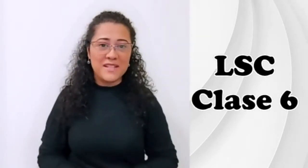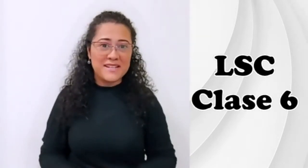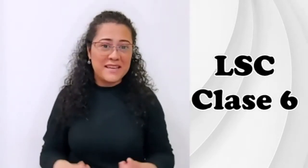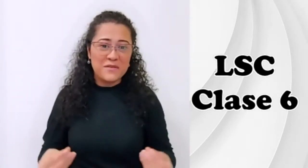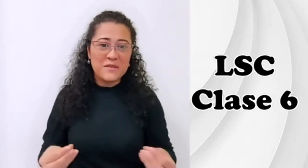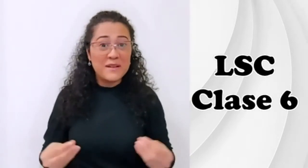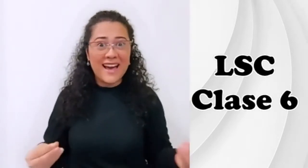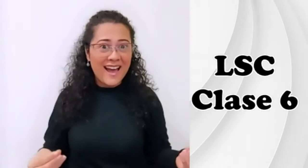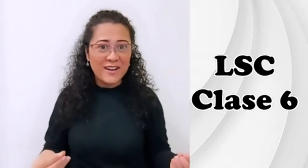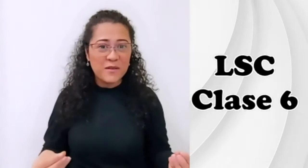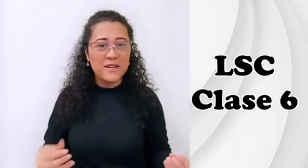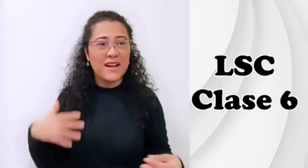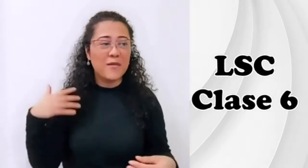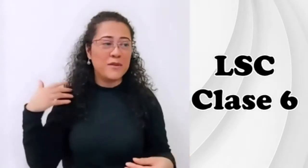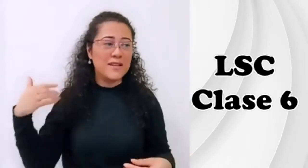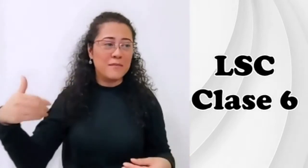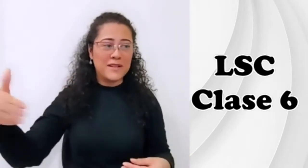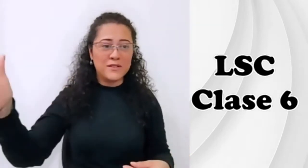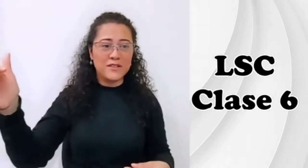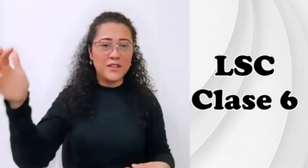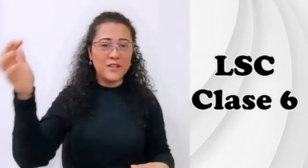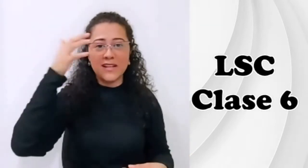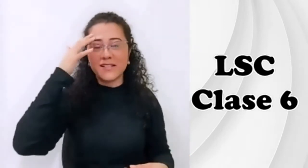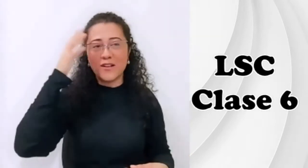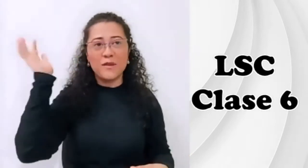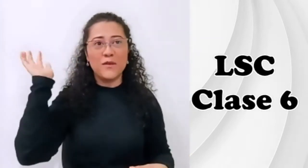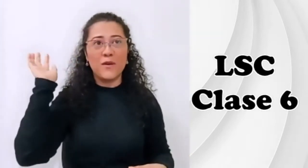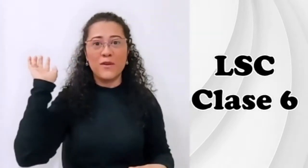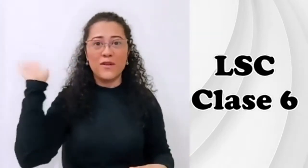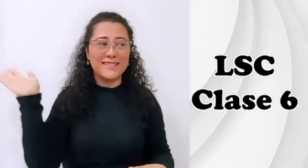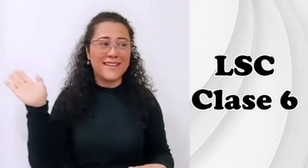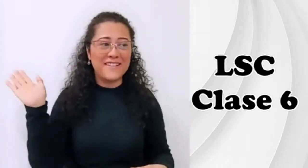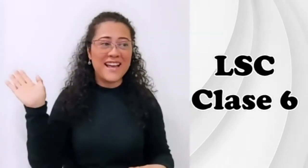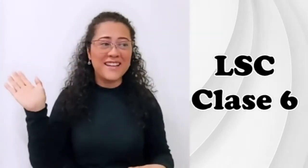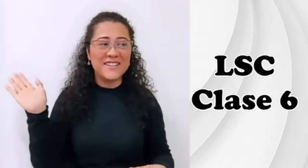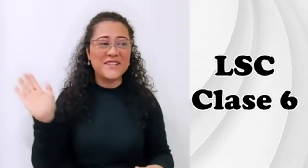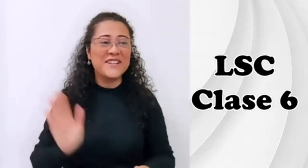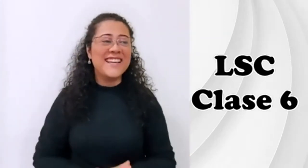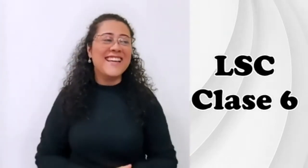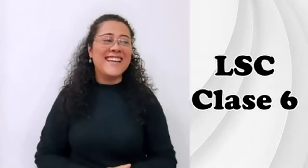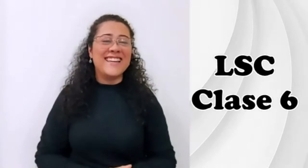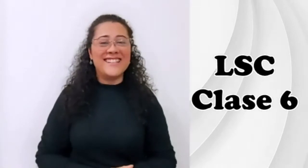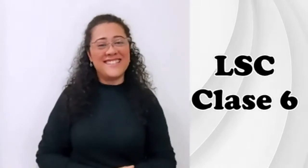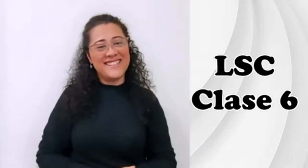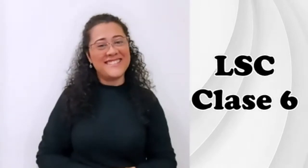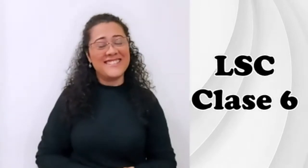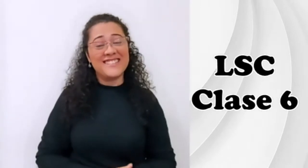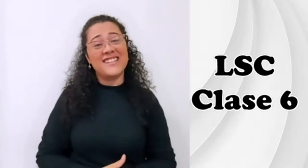mientras que uno explica algo muy largo, pues el pastor siguió y ya se le olvidó a uno lo que está hablando. Y sí,